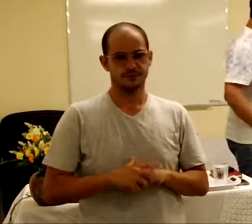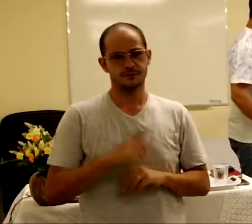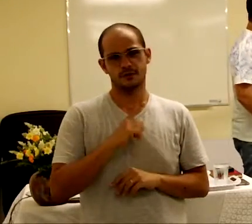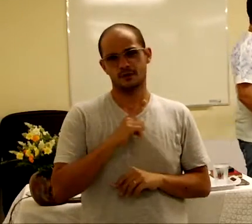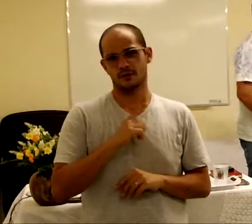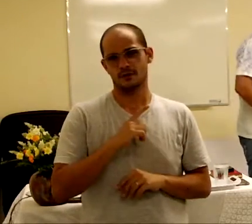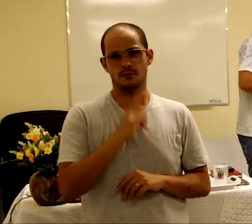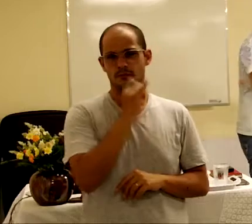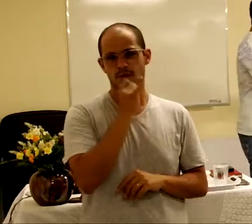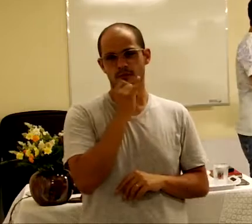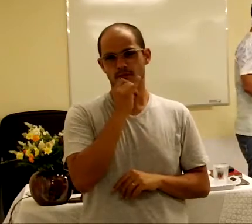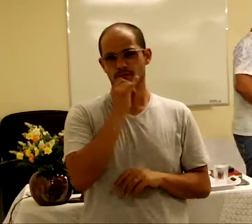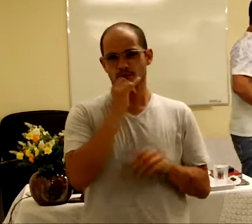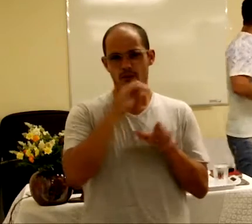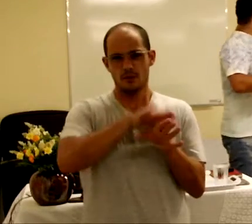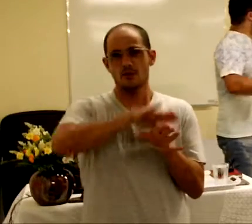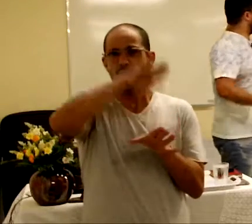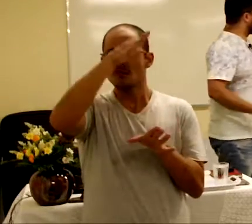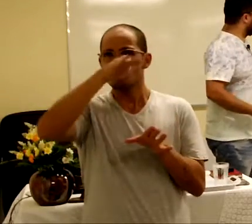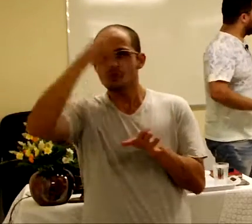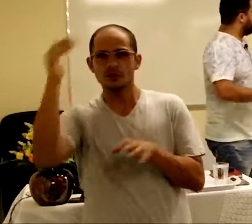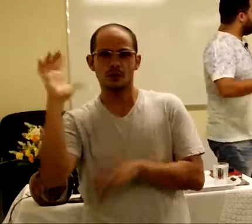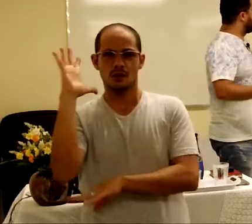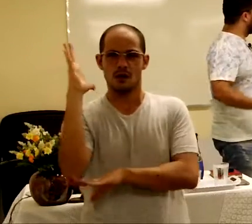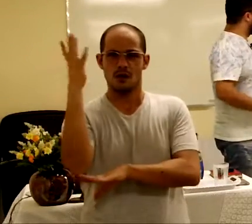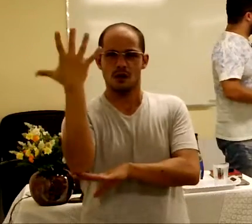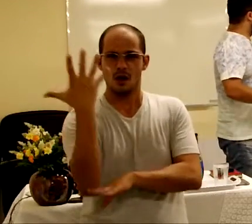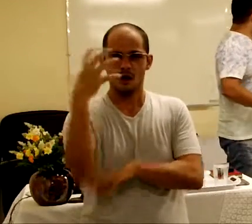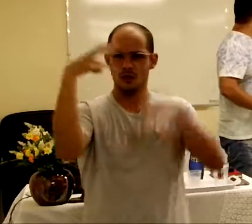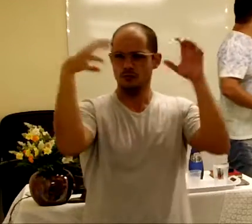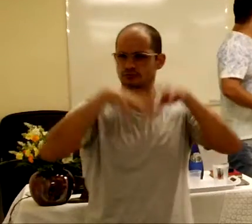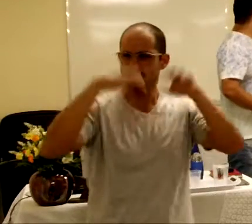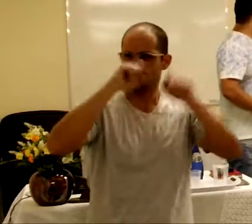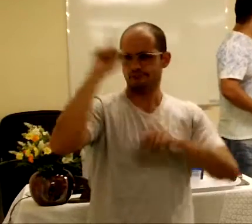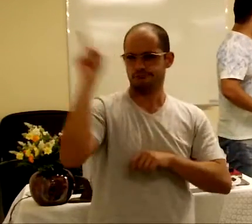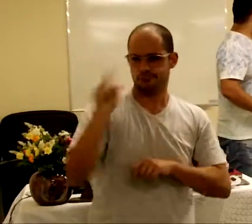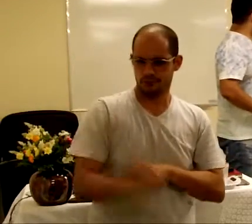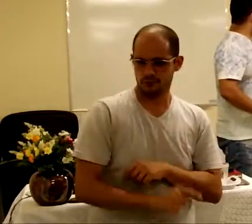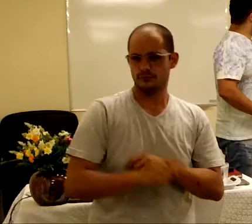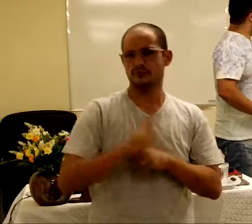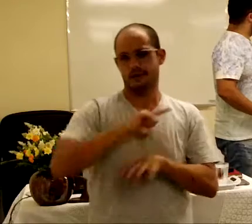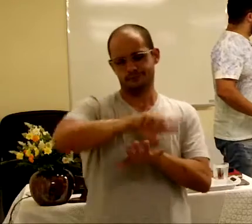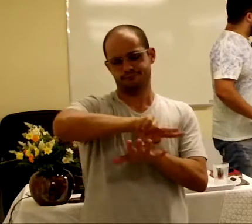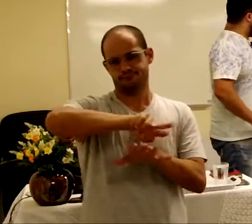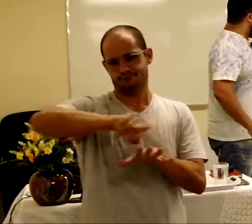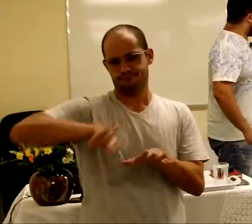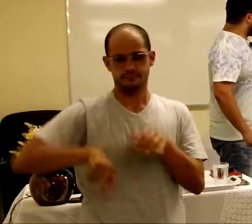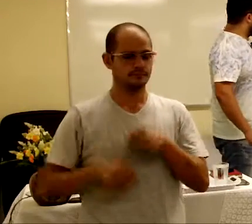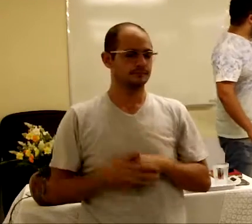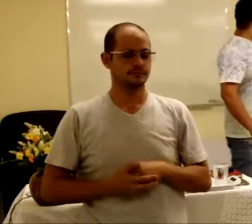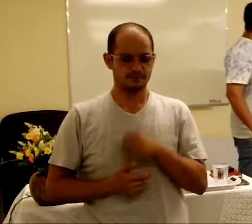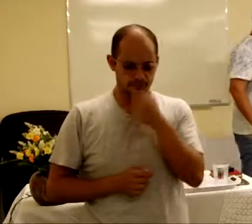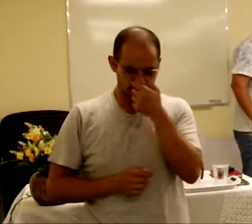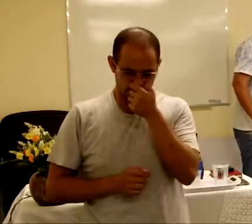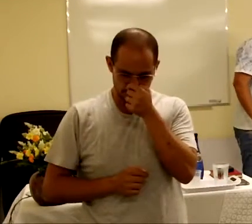aqui no caso é um vulcão, mas montanhas, né, árvores, a chuva, o relâmpago. Né? Há quem vê